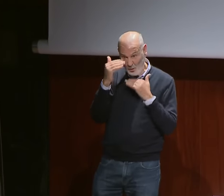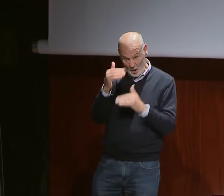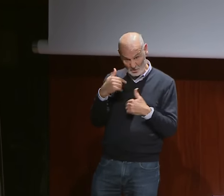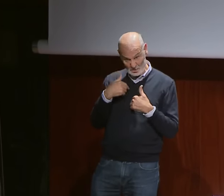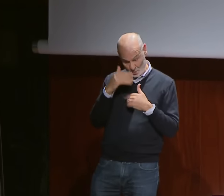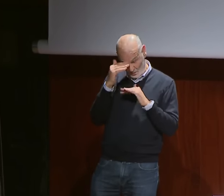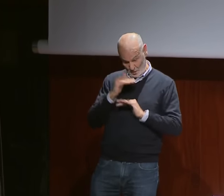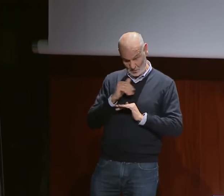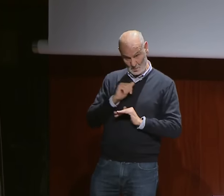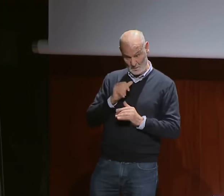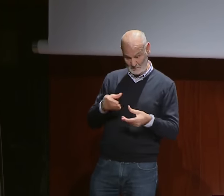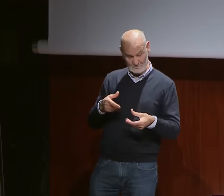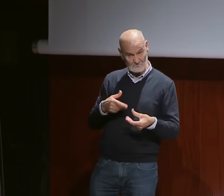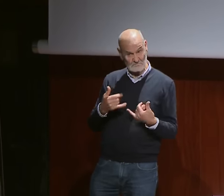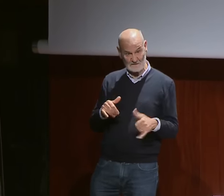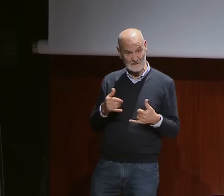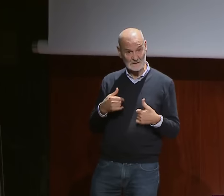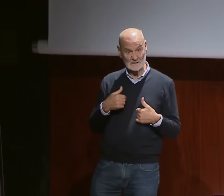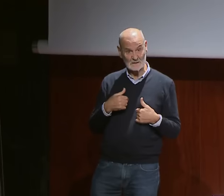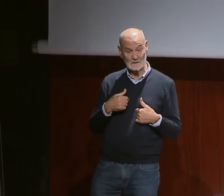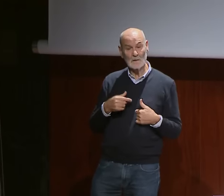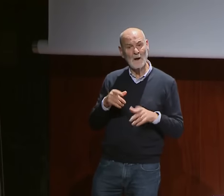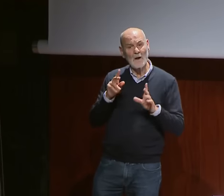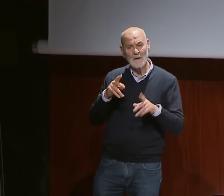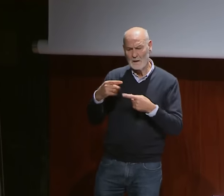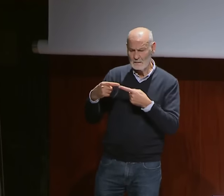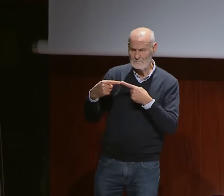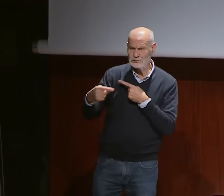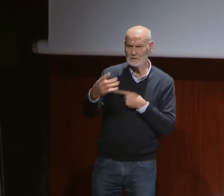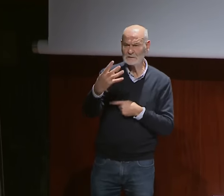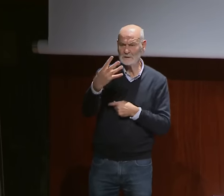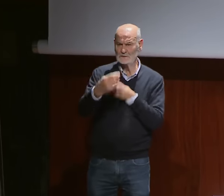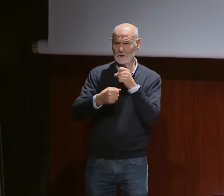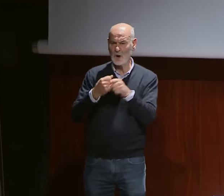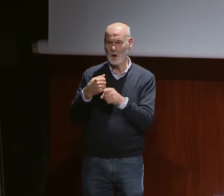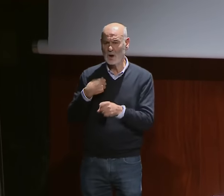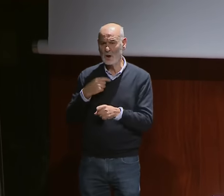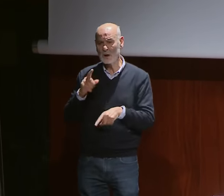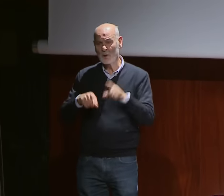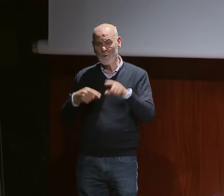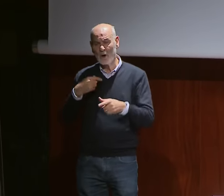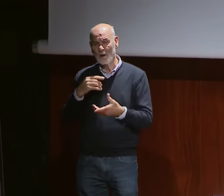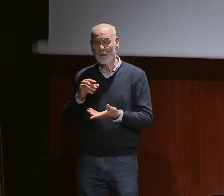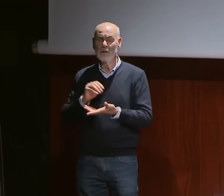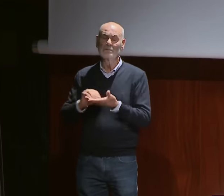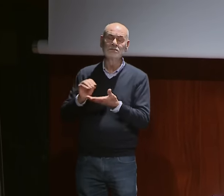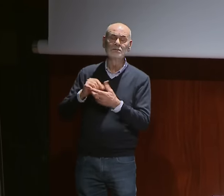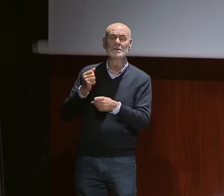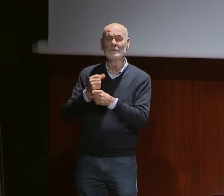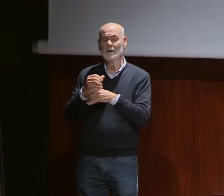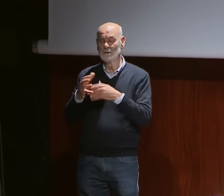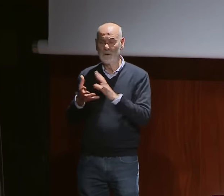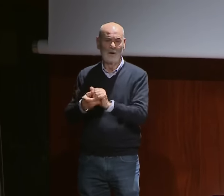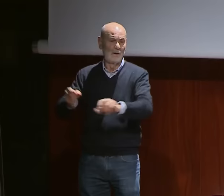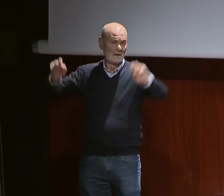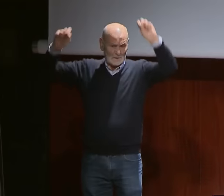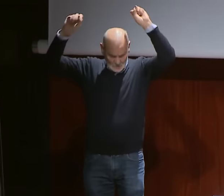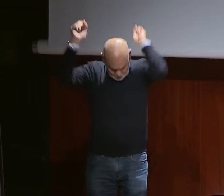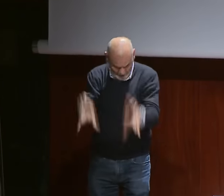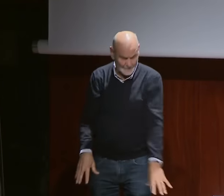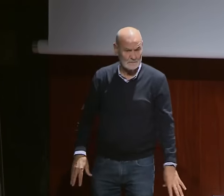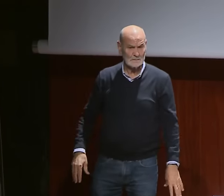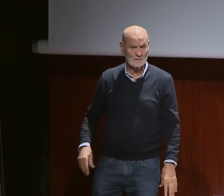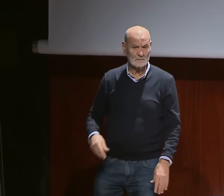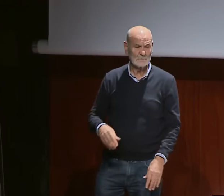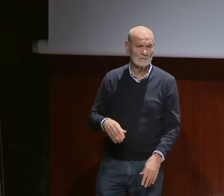Mais voilà, j'étais pas encore convaincu que ça pouvait devenir un livre. Hein. J'avais pas forcément suffisamment confiance en moi.